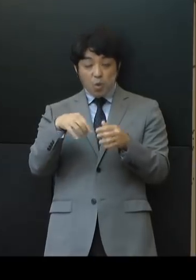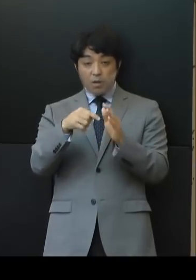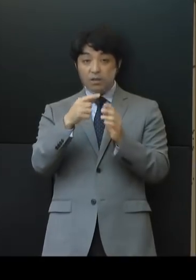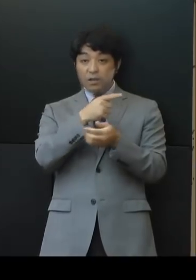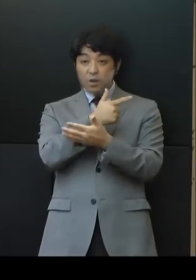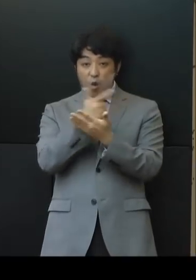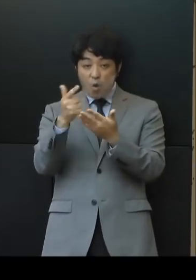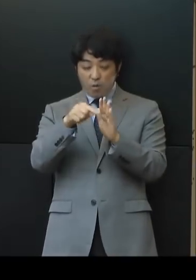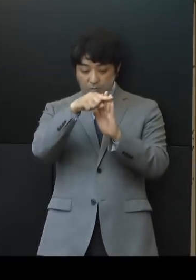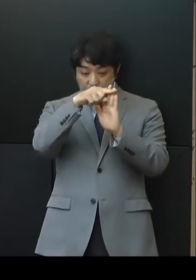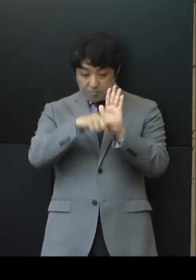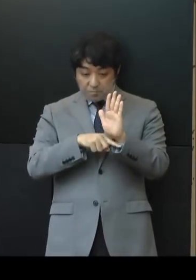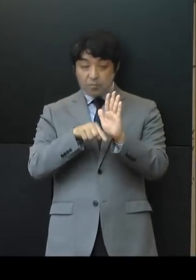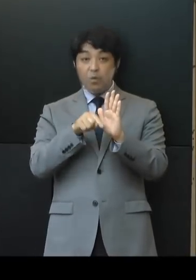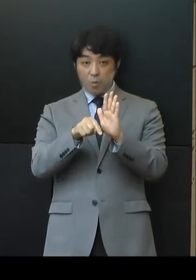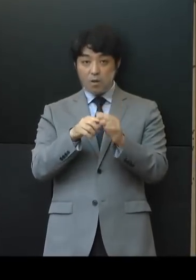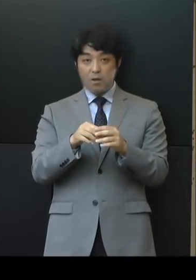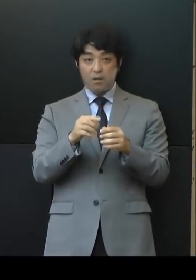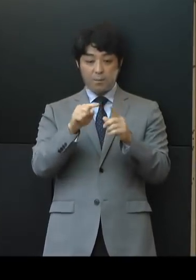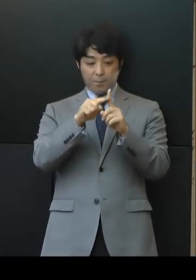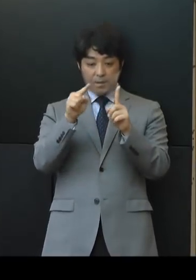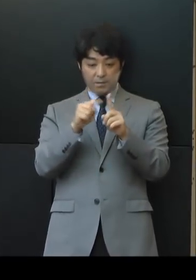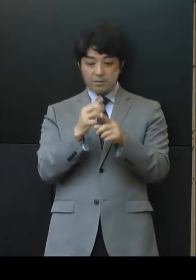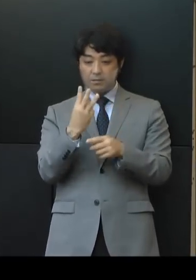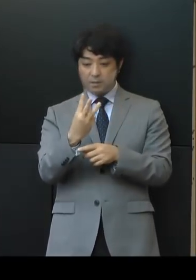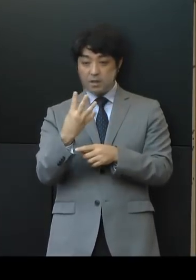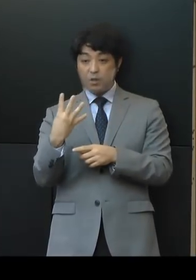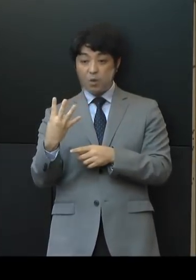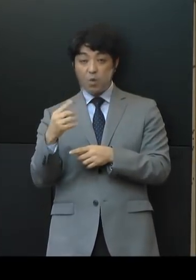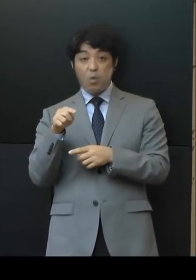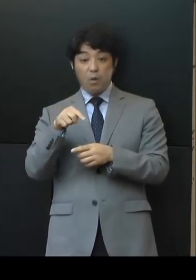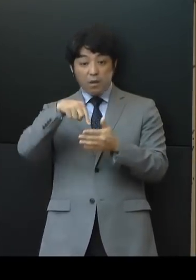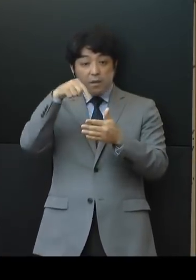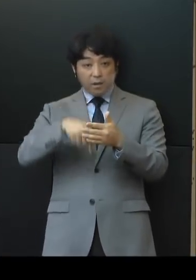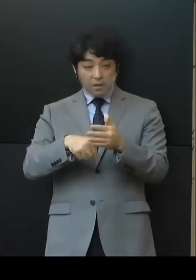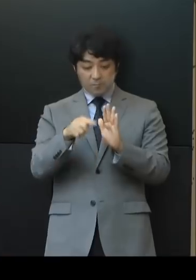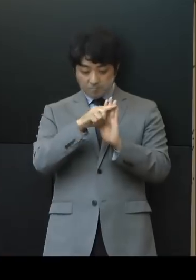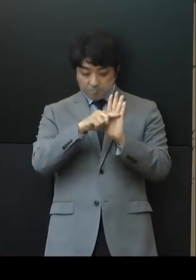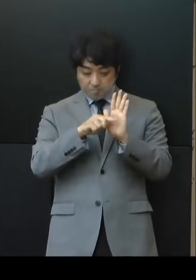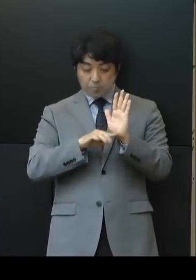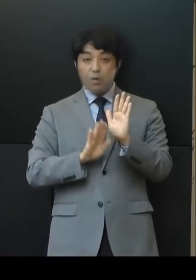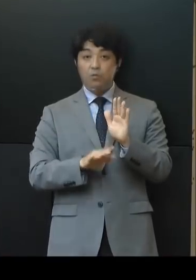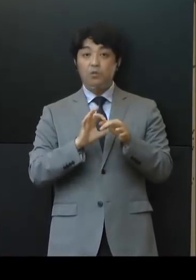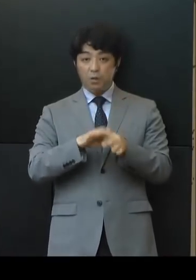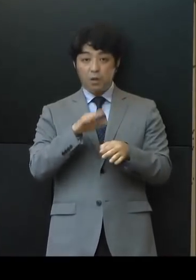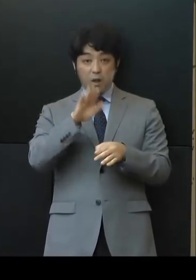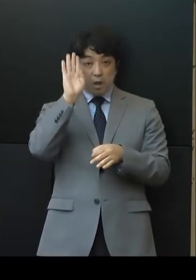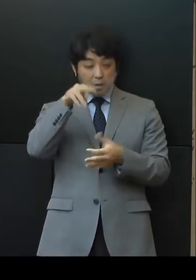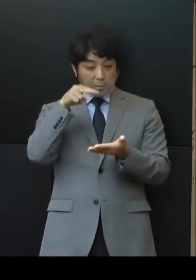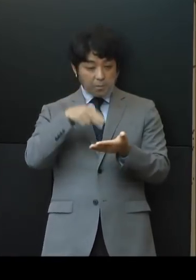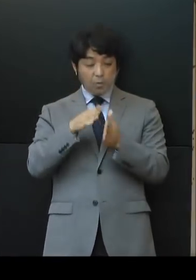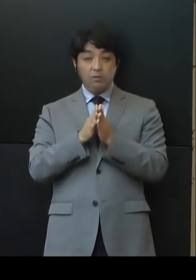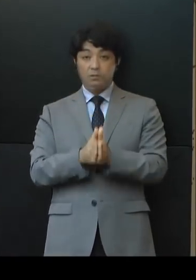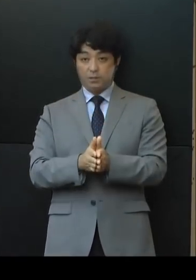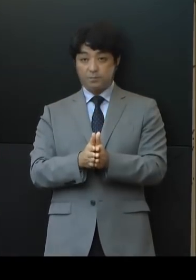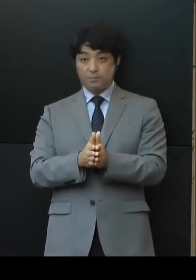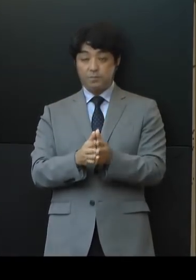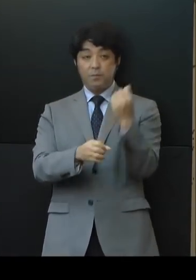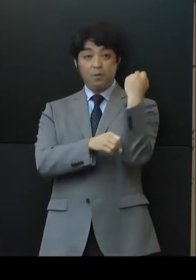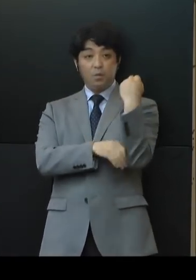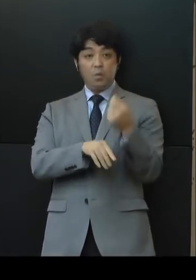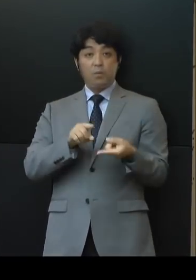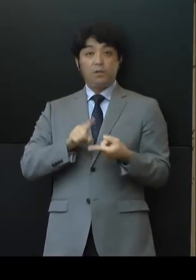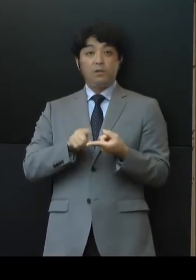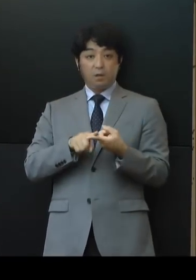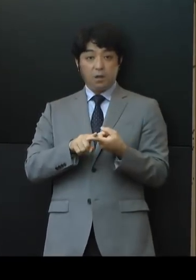礼しました、この資料の3ページ、4ページになっておりますので、後ほど参照していただきたいというふうに考えております。基本的に、